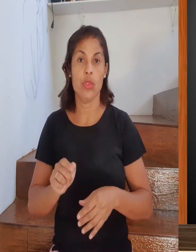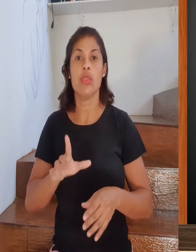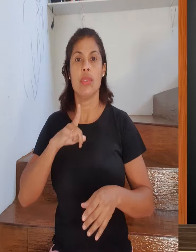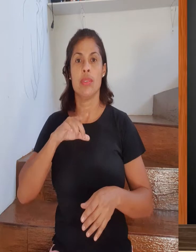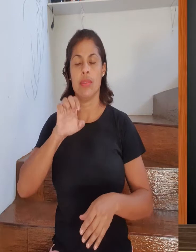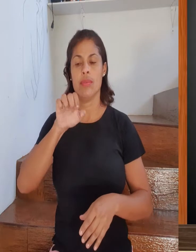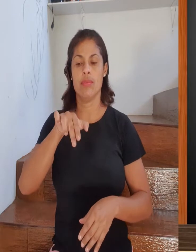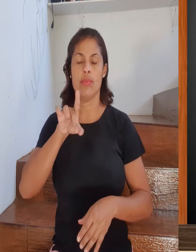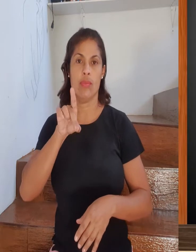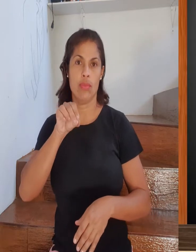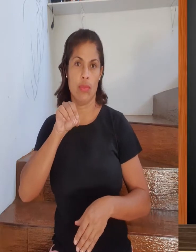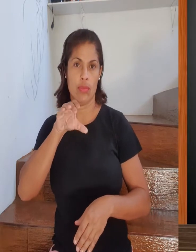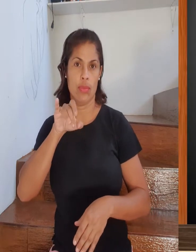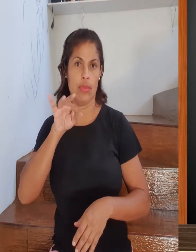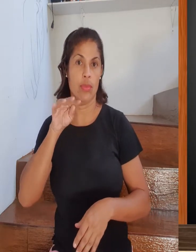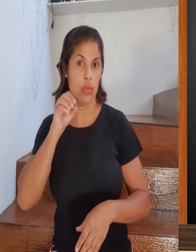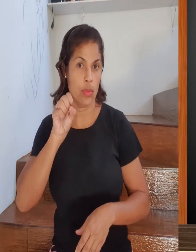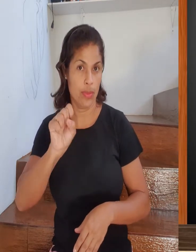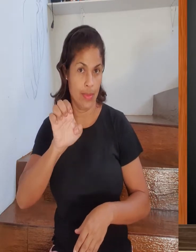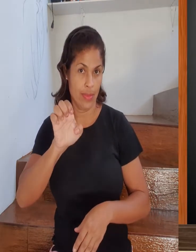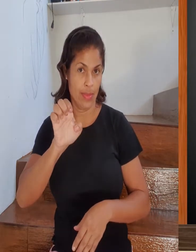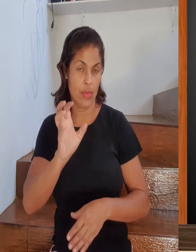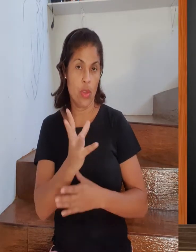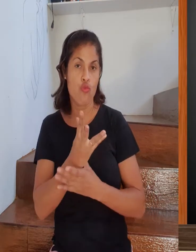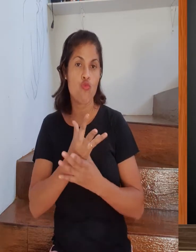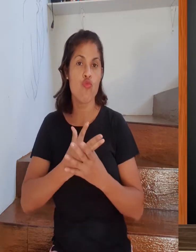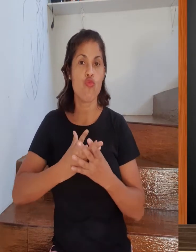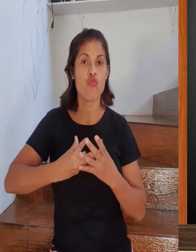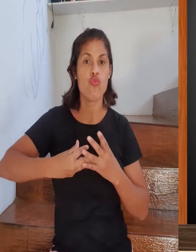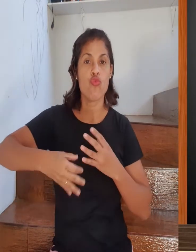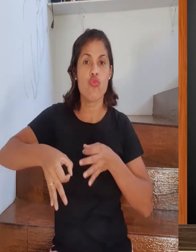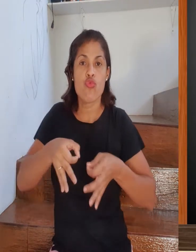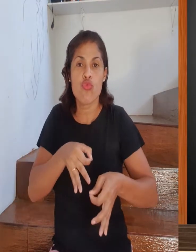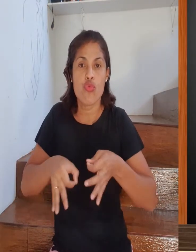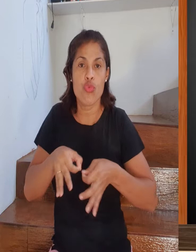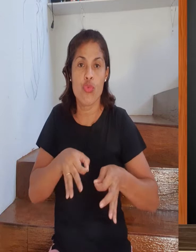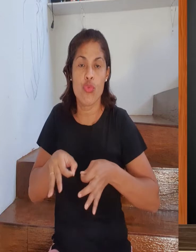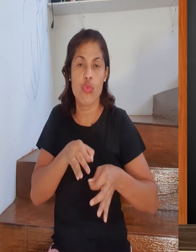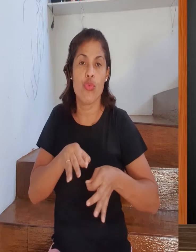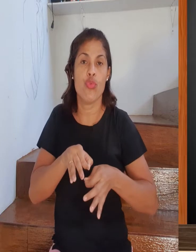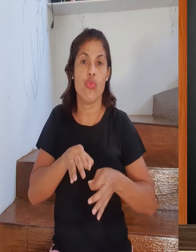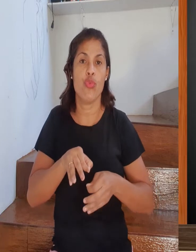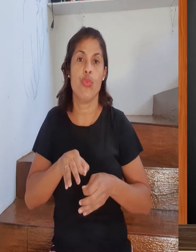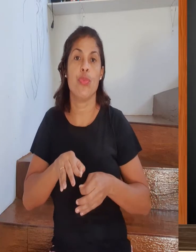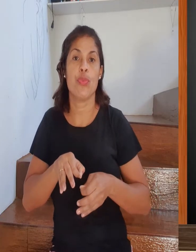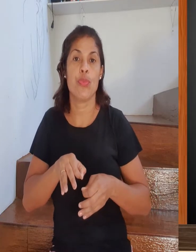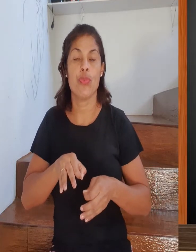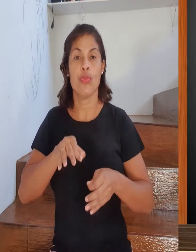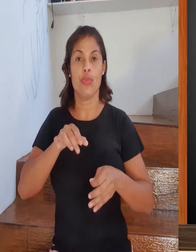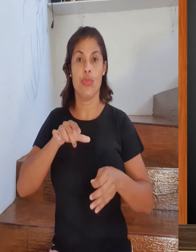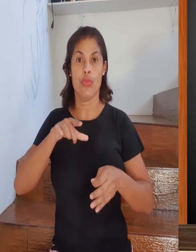Estes mecanismos são a endocitose, a filtração através dos poros aquosos